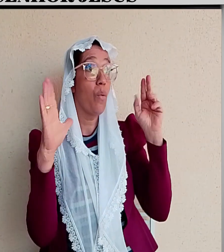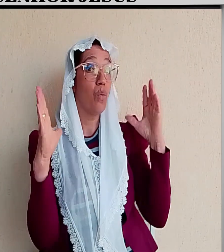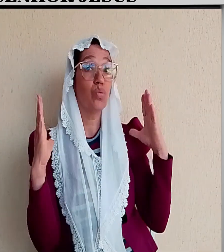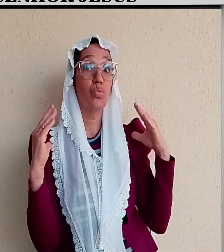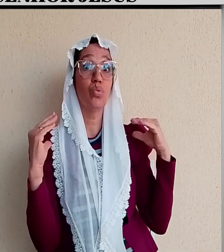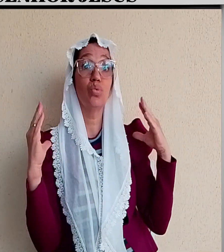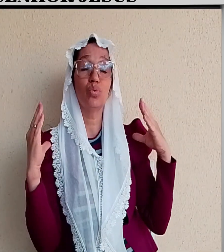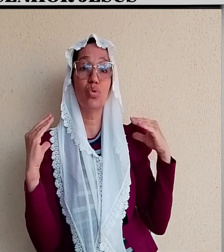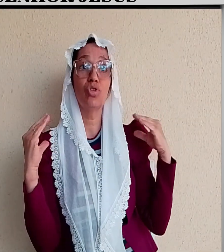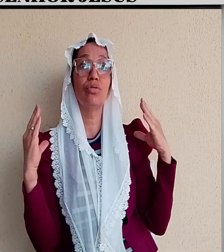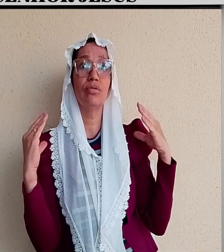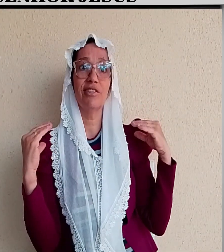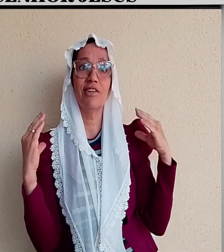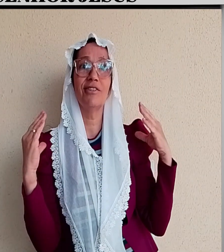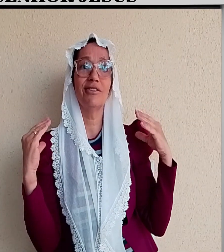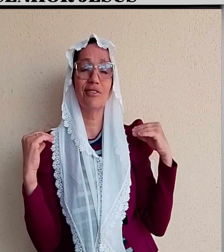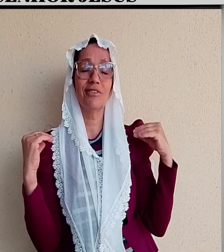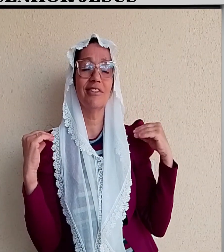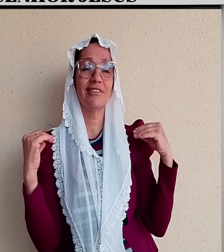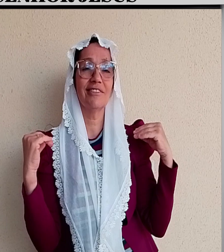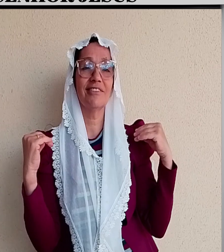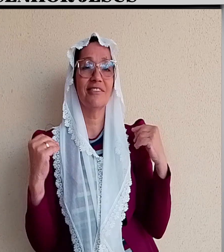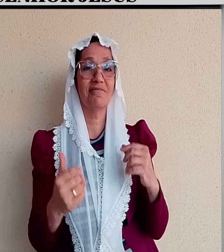que estão vindo para te buscar junto comigo?